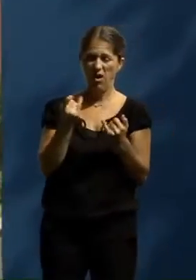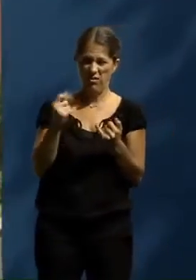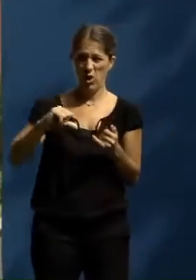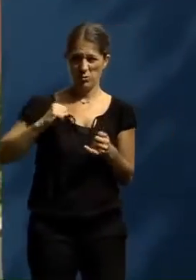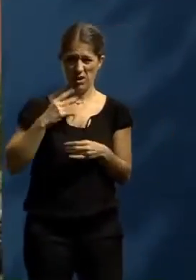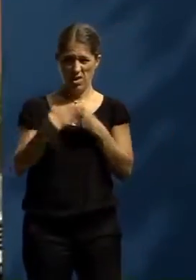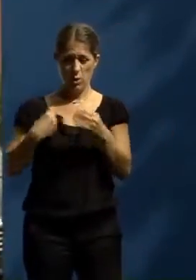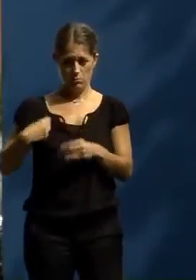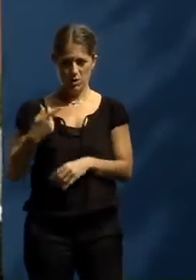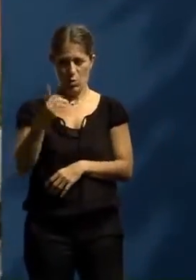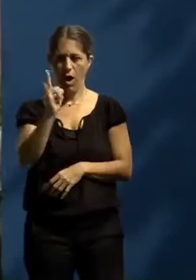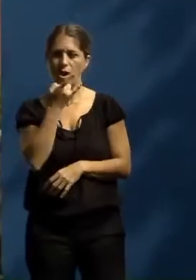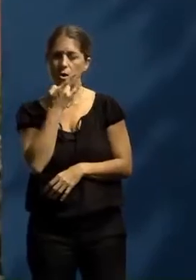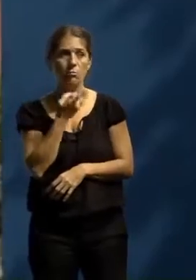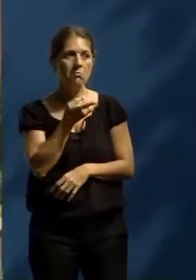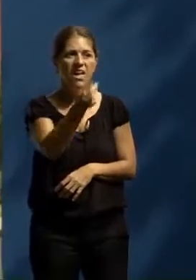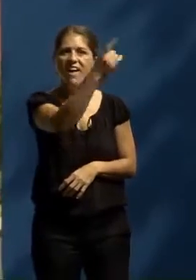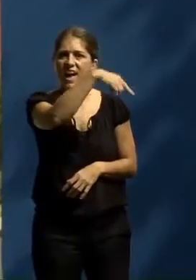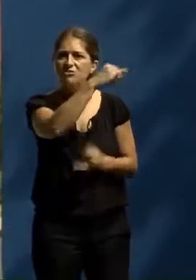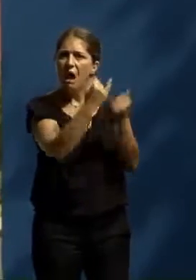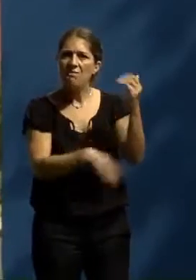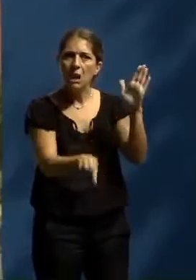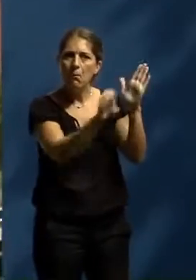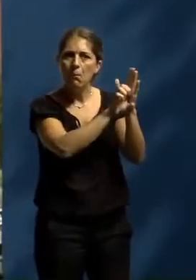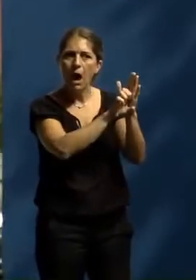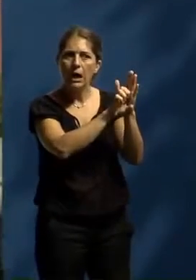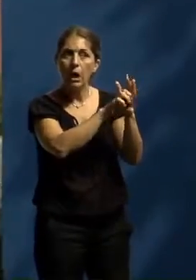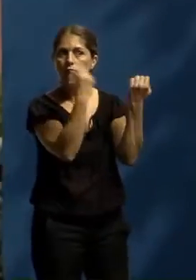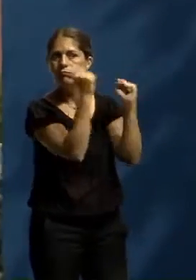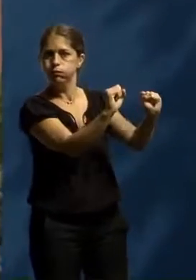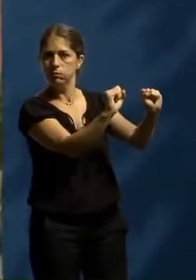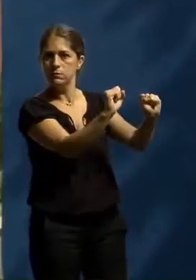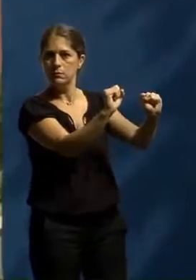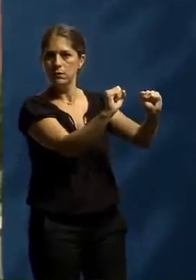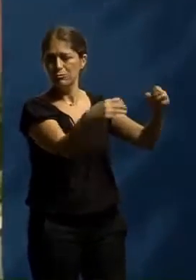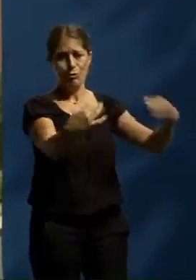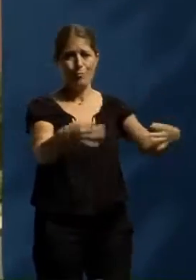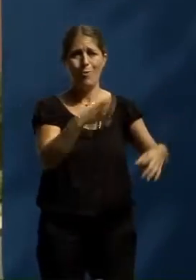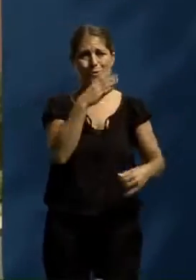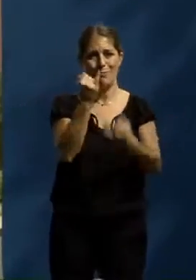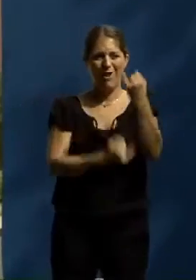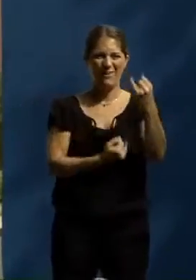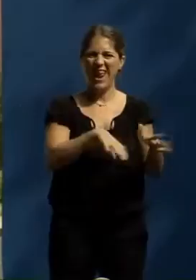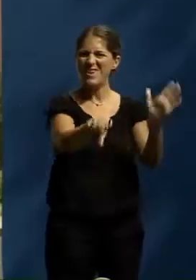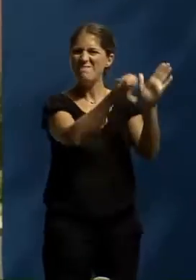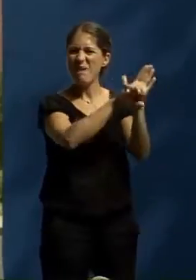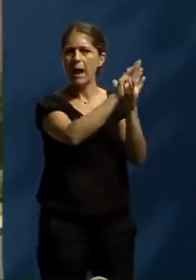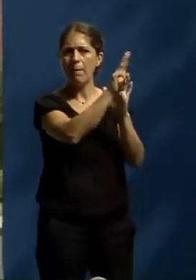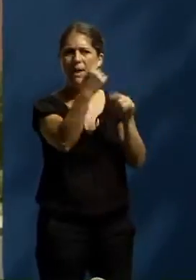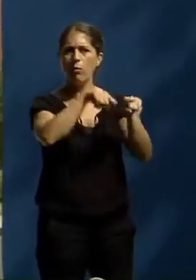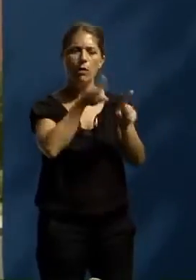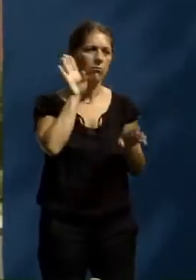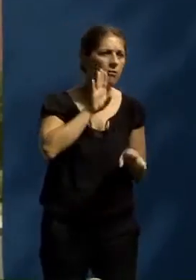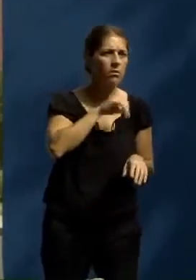Eles renegan do Partido Popular, é normal que reneguen da marca, porque saben que a marca ven asociada á corrupción, ven asociada á